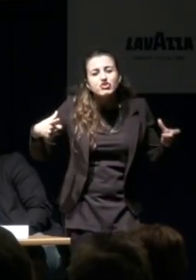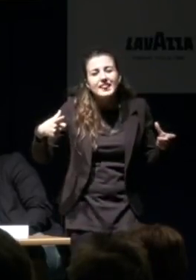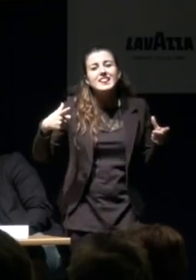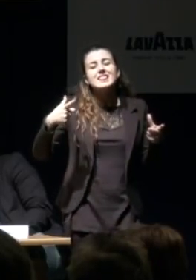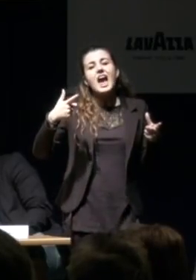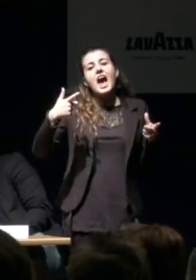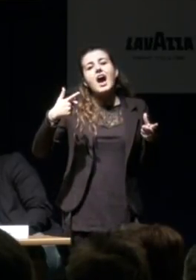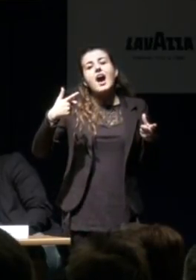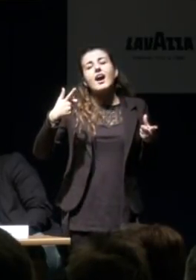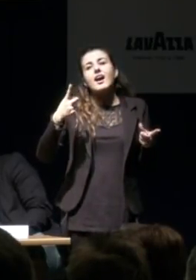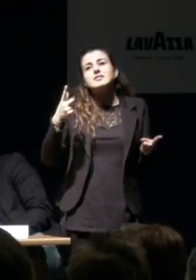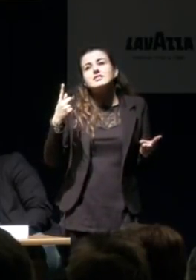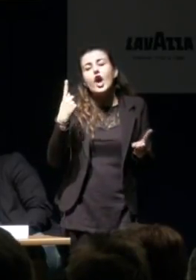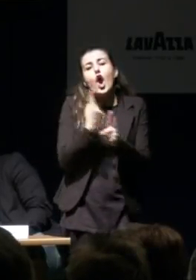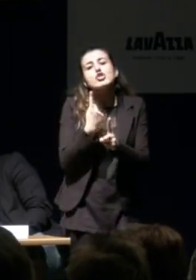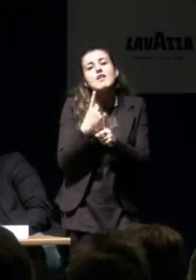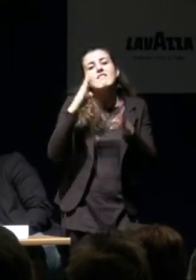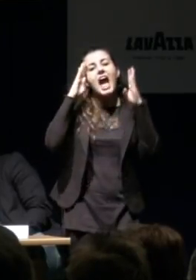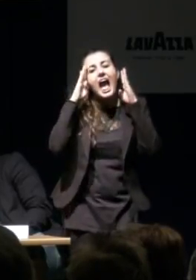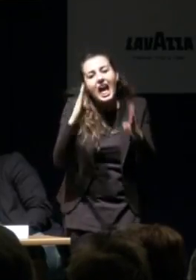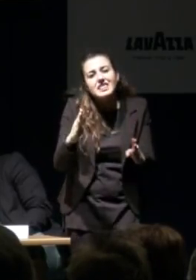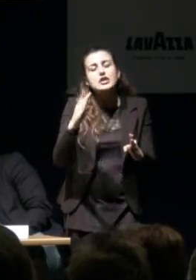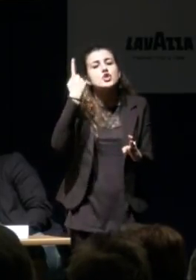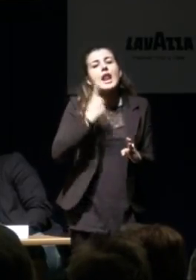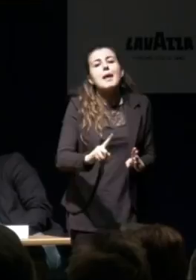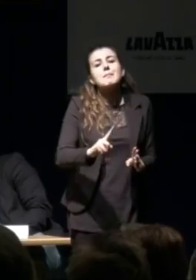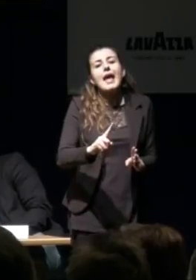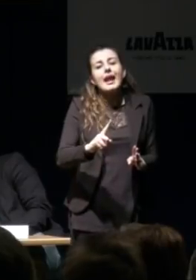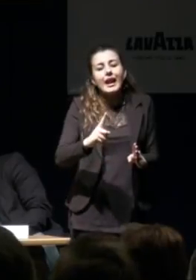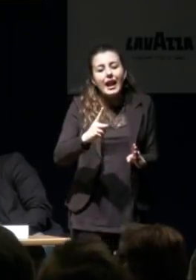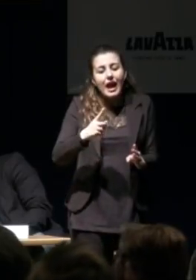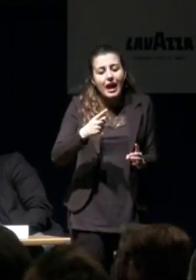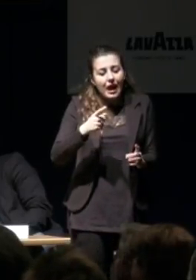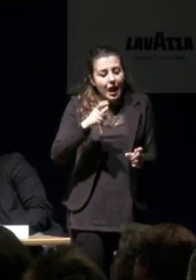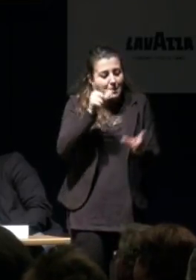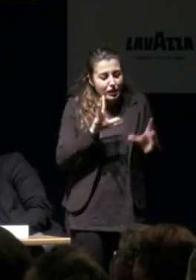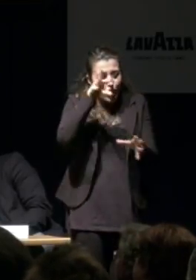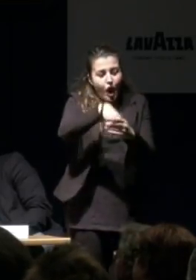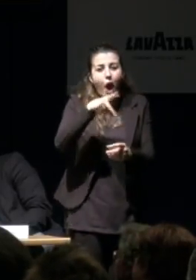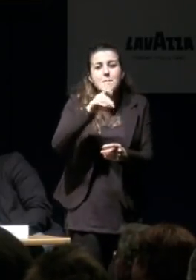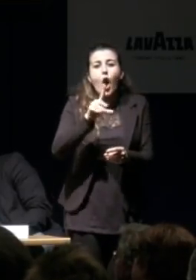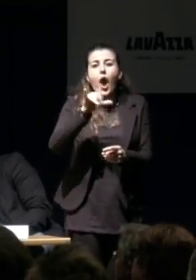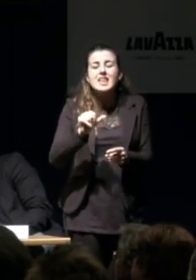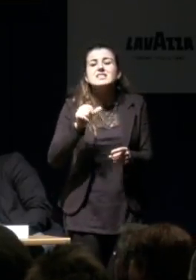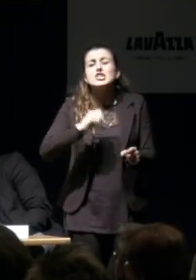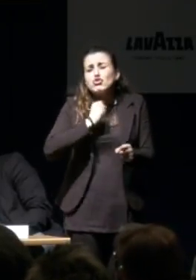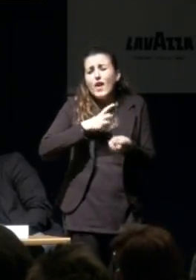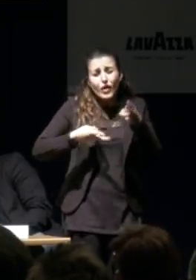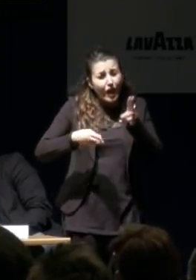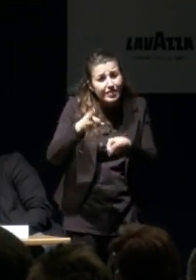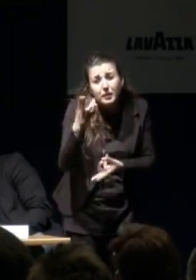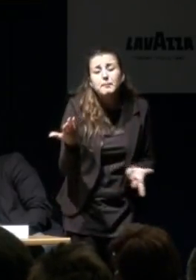era l'attenzione per quelli che all'interno della polis soffrono di più